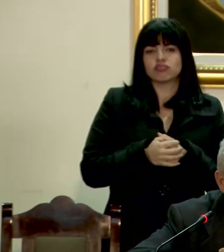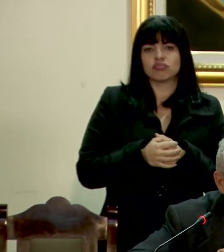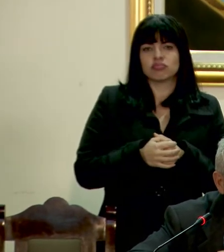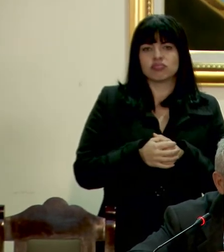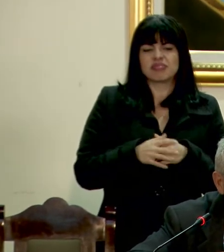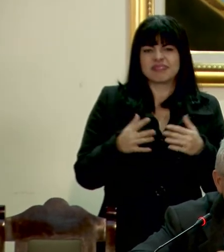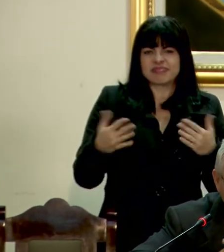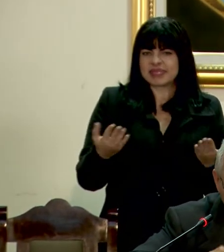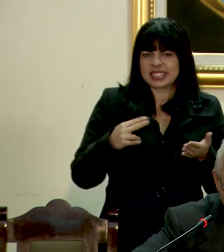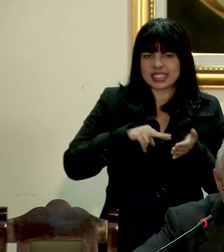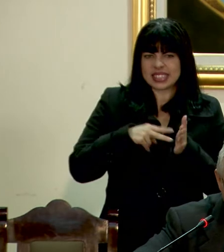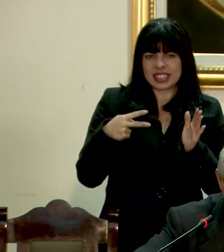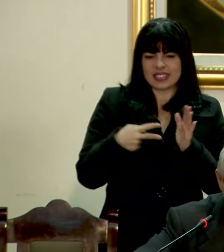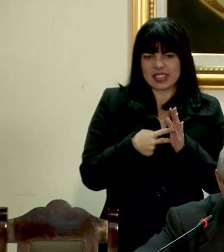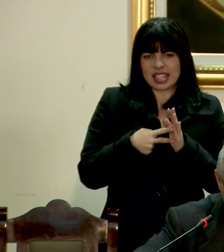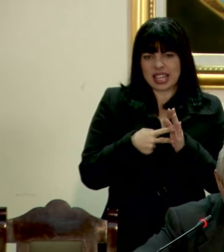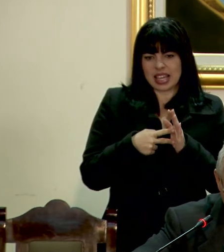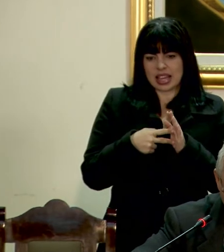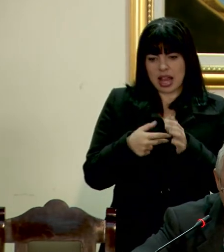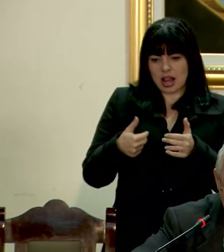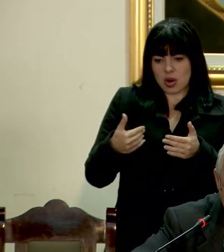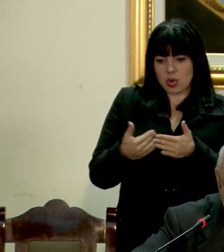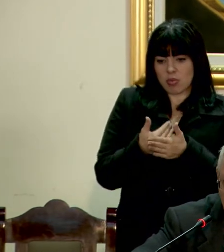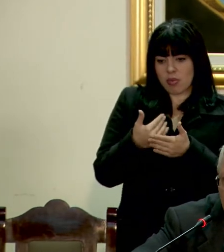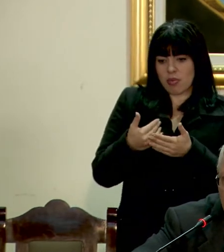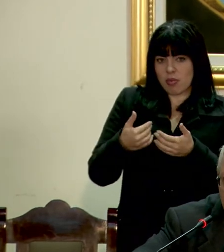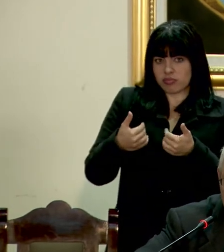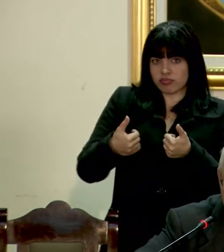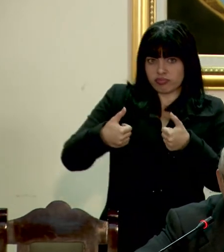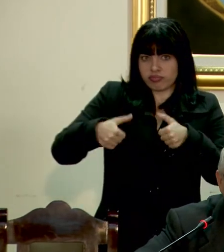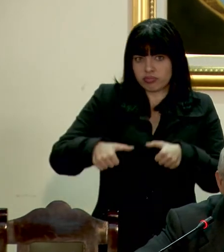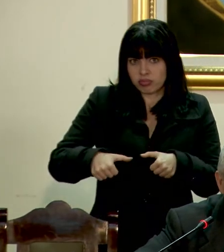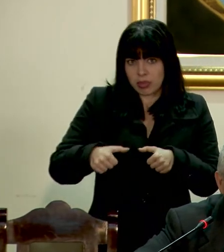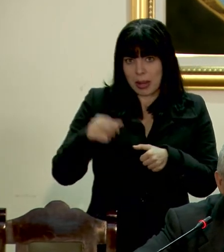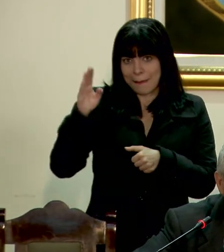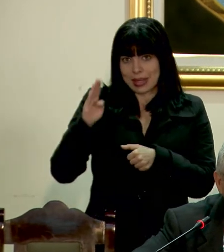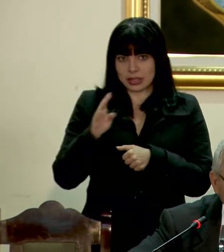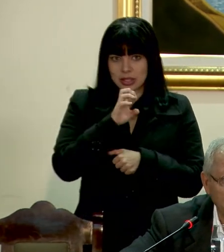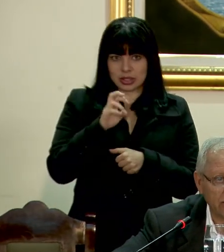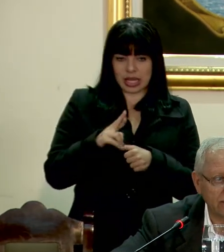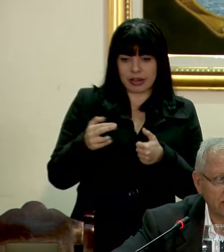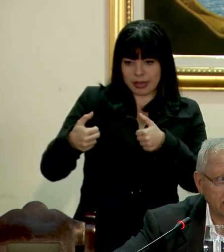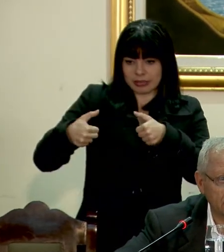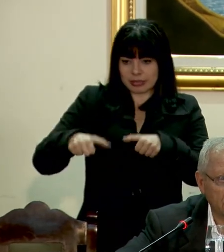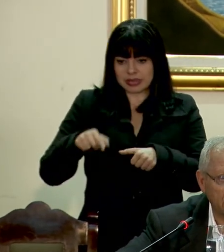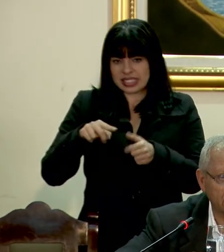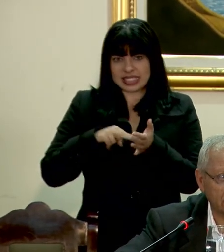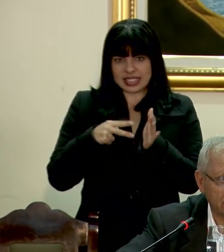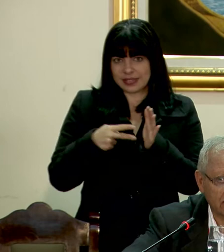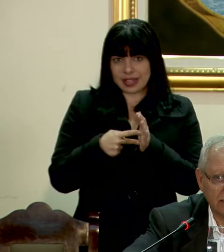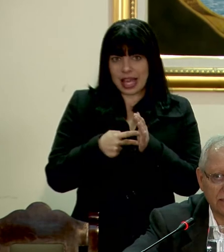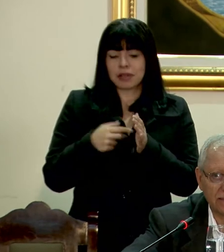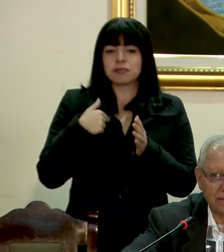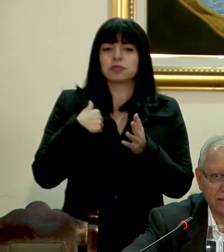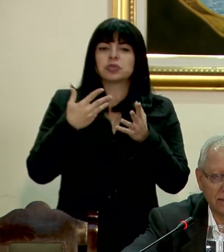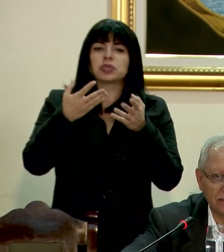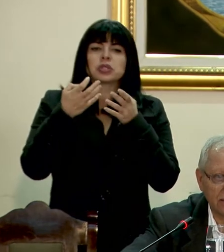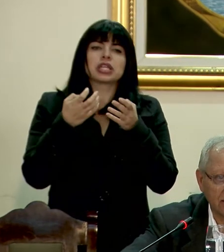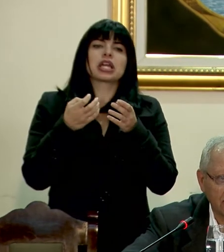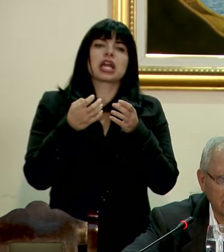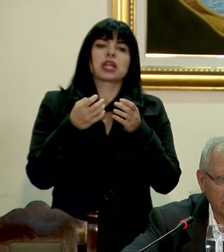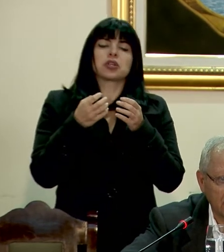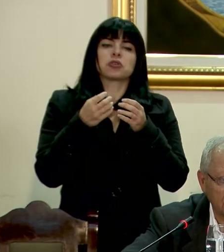en qué consiste este acuerdo con Brasil. Yo lo que quisiera resaltar es